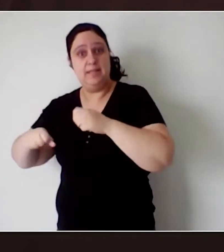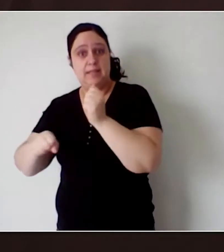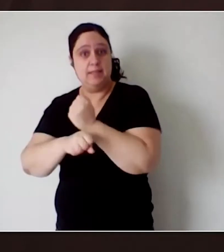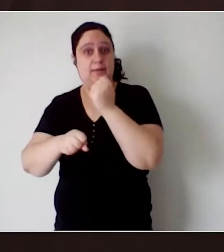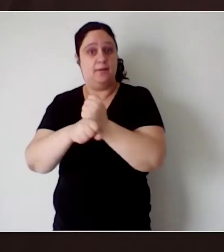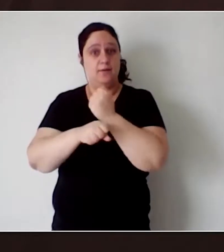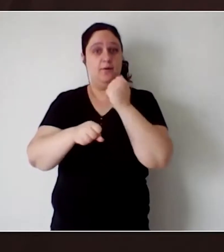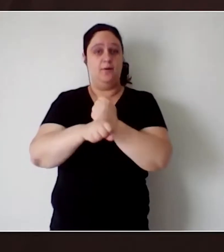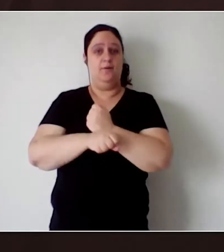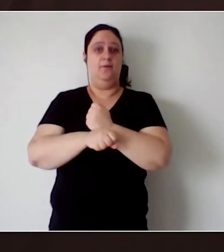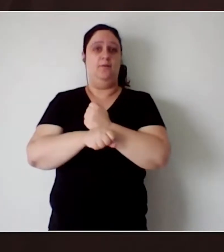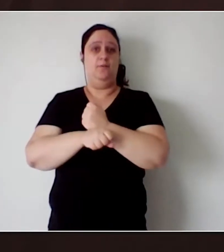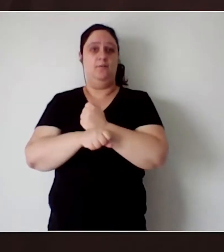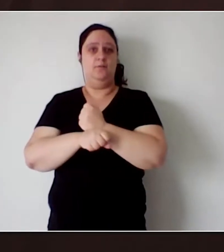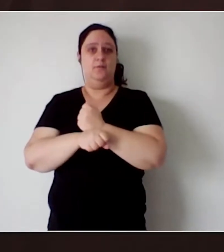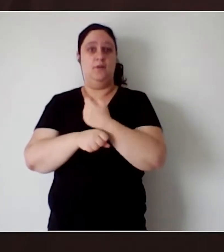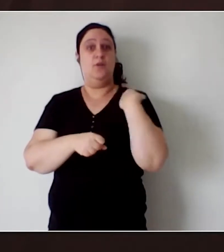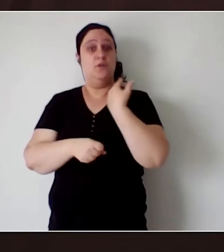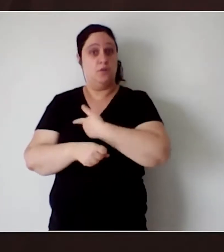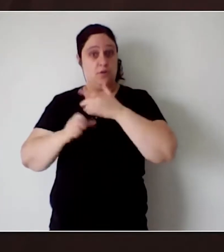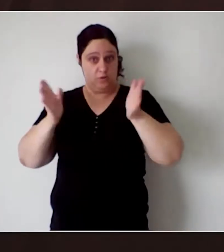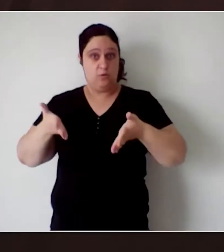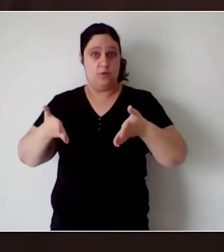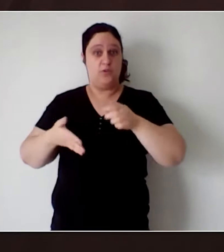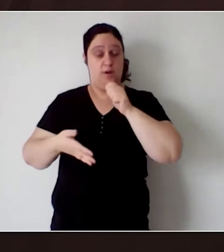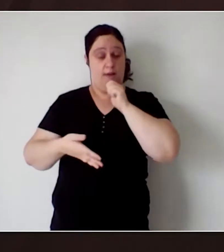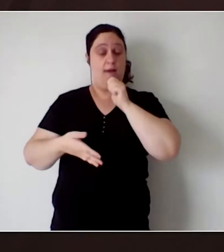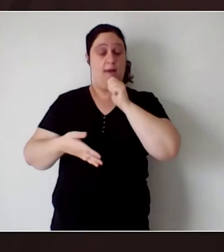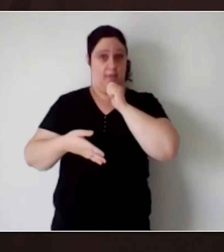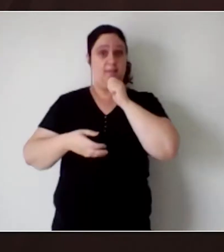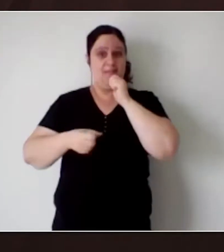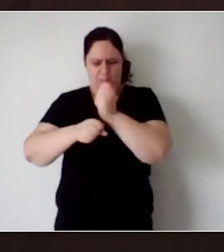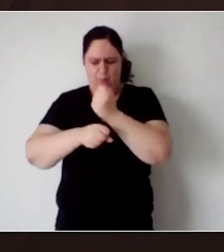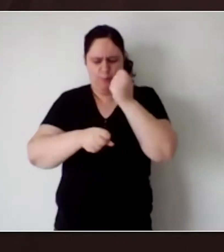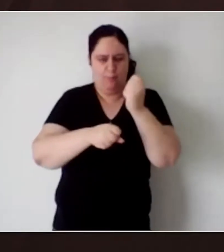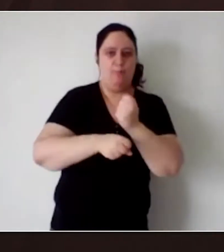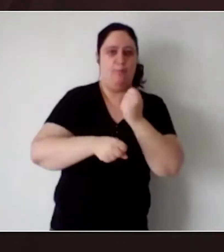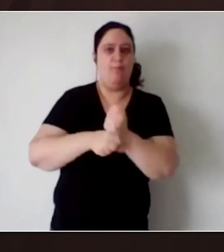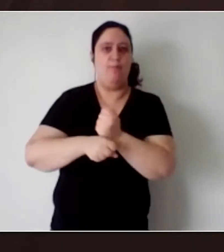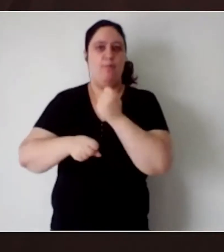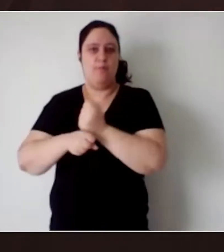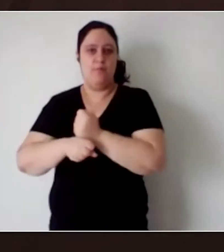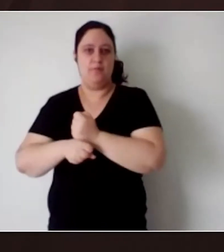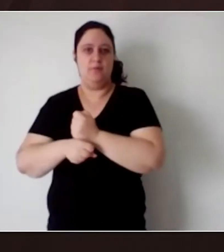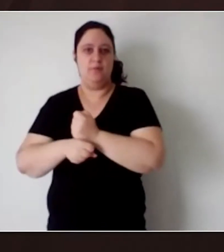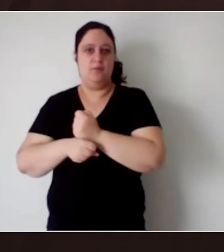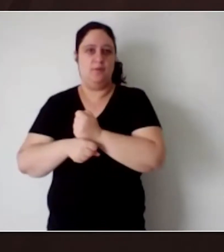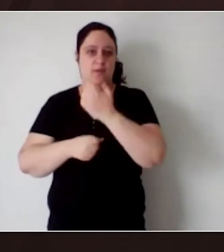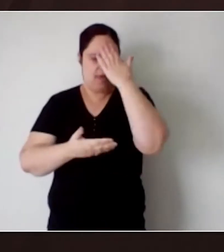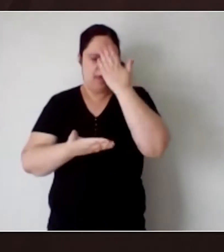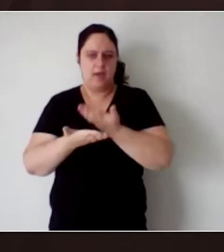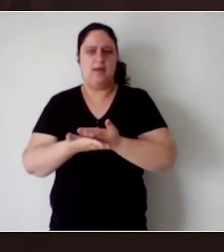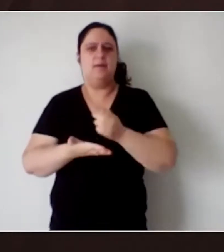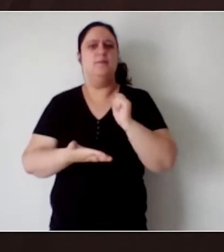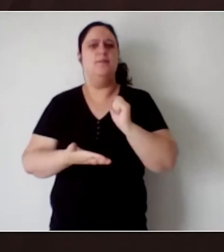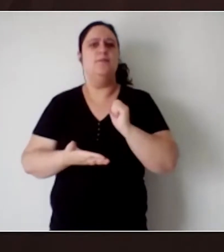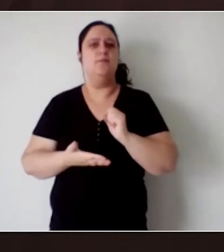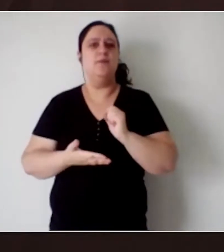Nós estamos fazendo esse trabalho até hoje. E nós queremos crer que a partir de agora, falta pouco